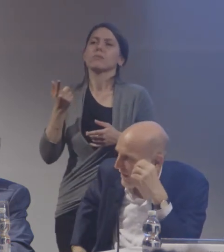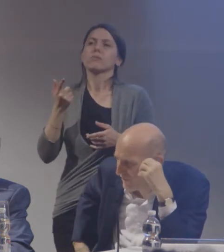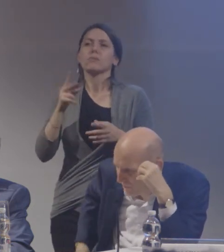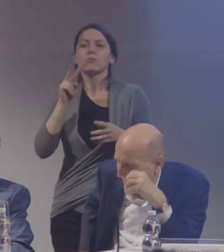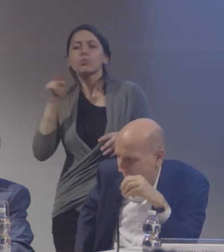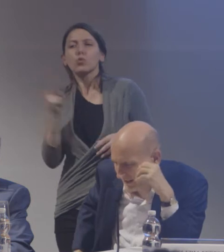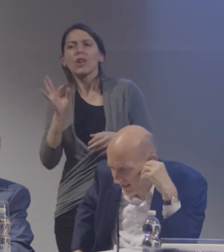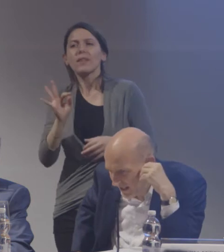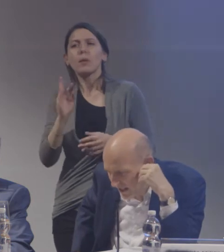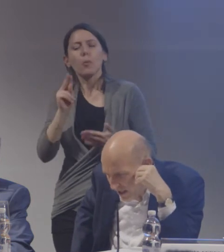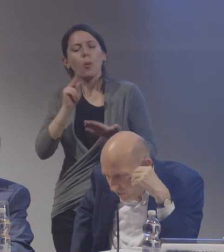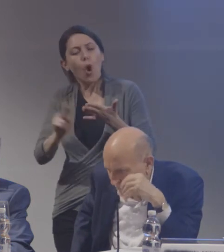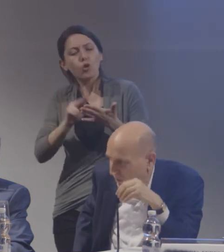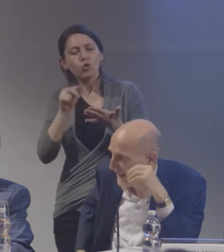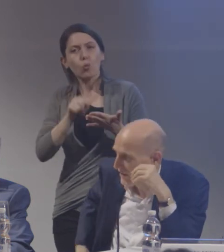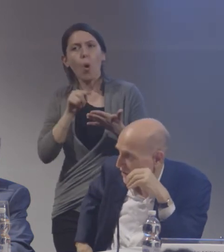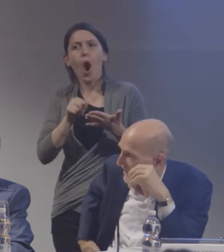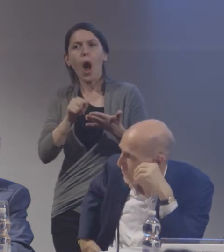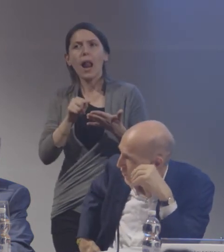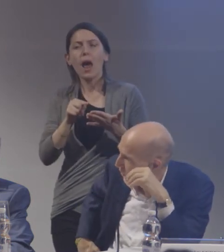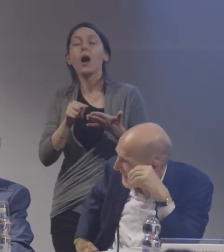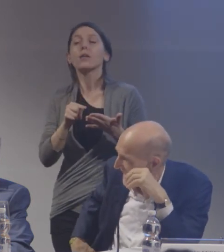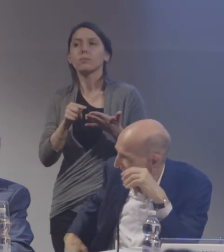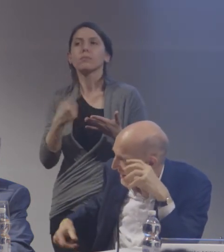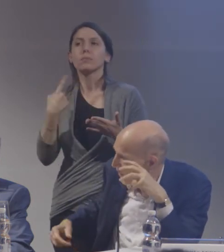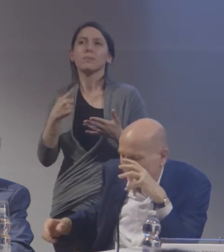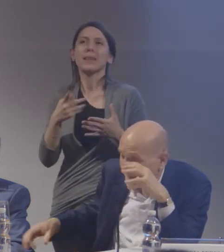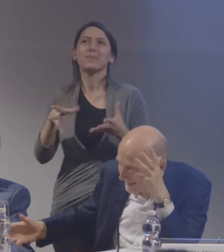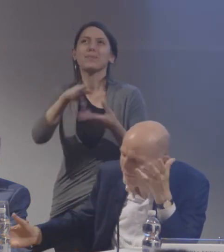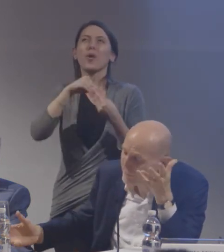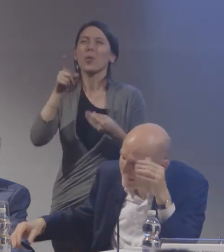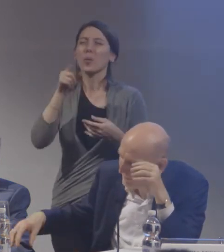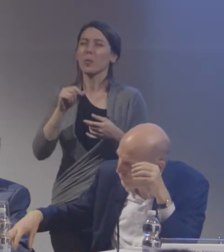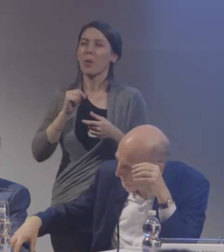della scuola, fa parte un po' della generazione Don Milani,